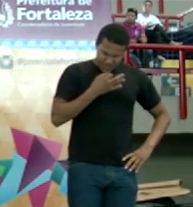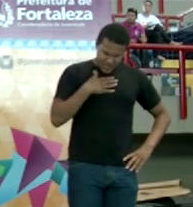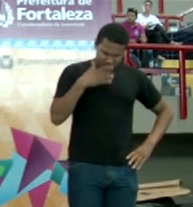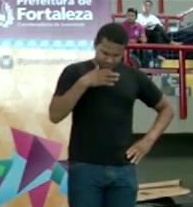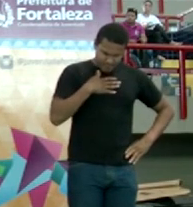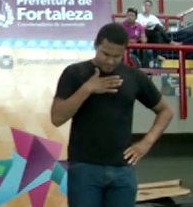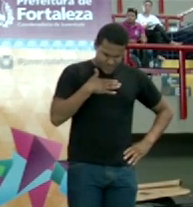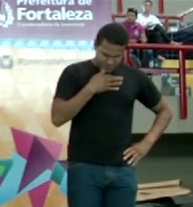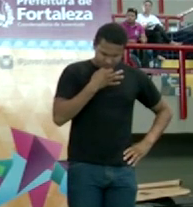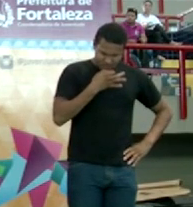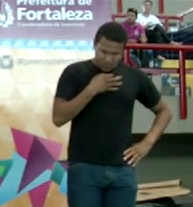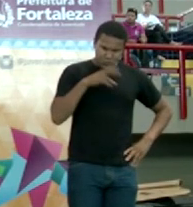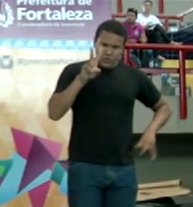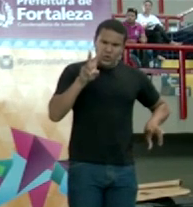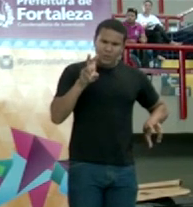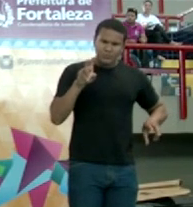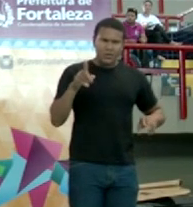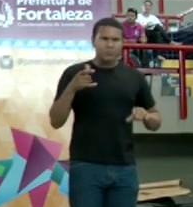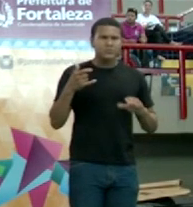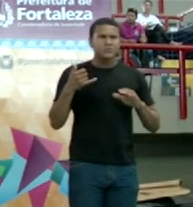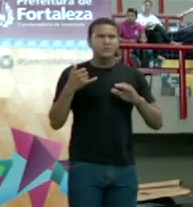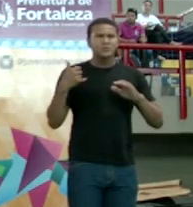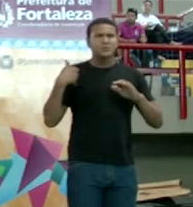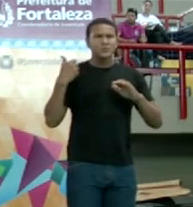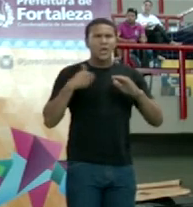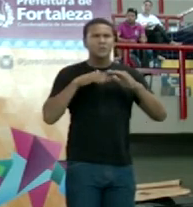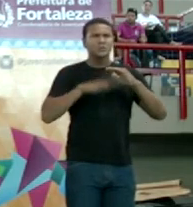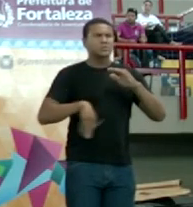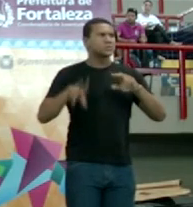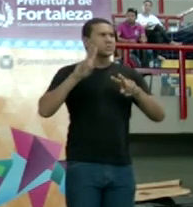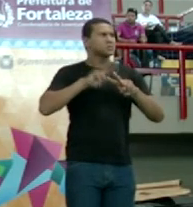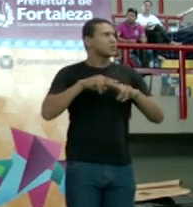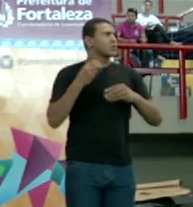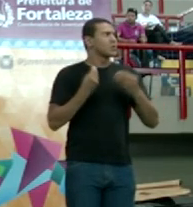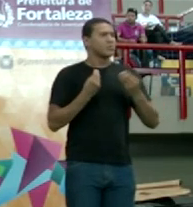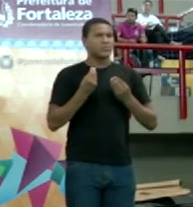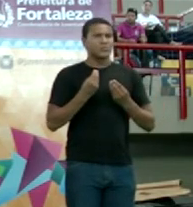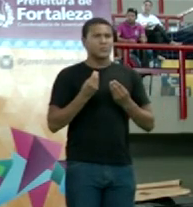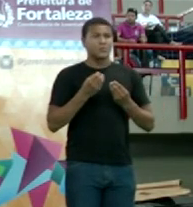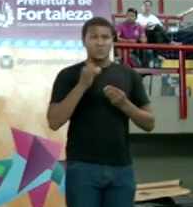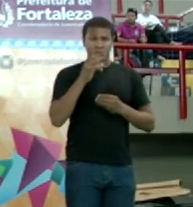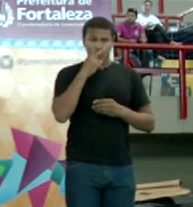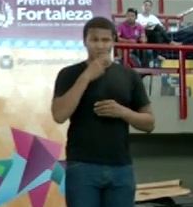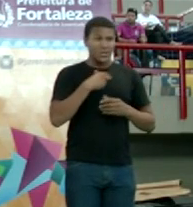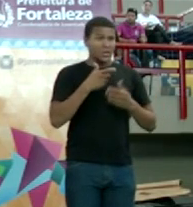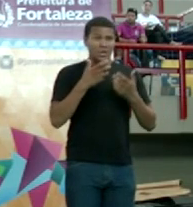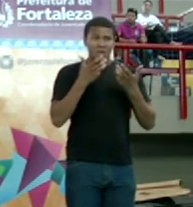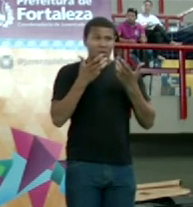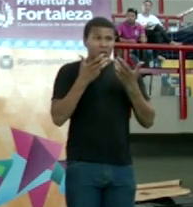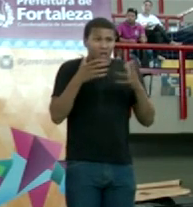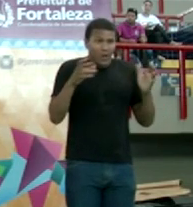isso? Quem quiser, para não fugir ao tema, anote 4